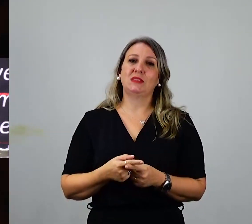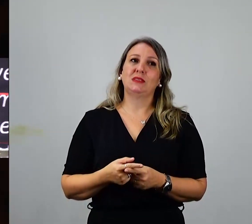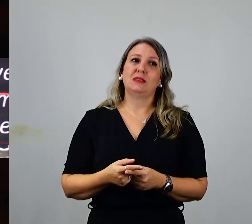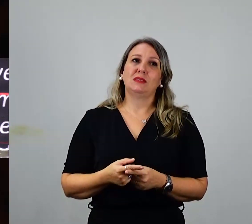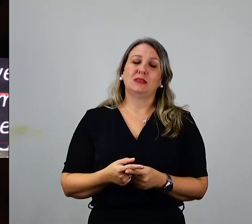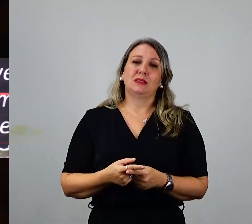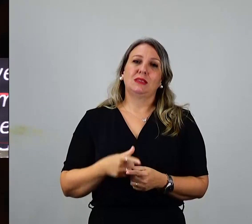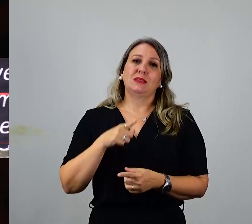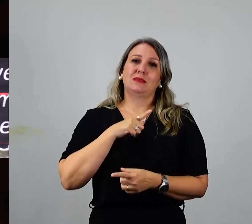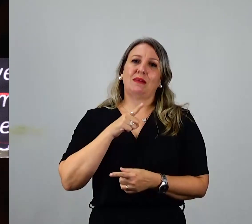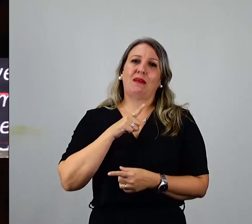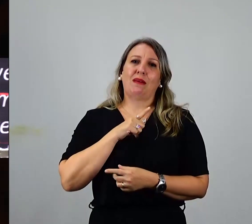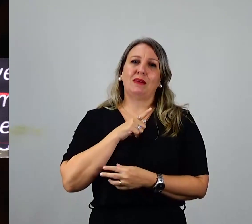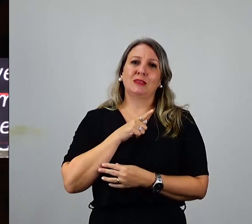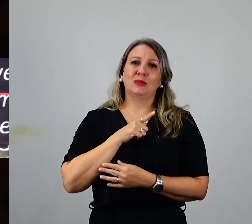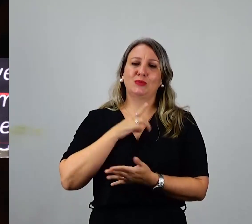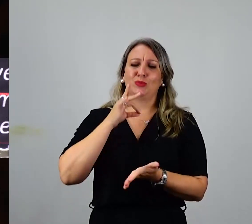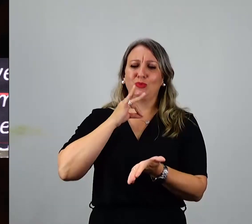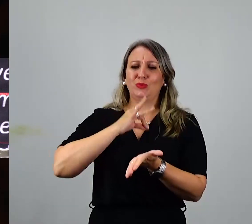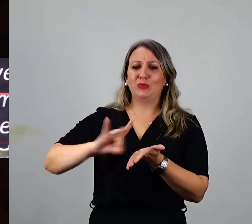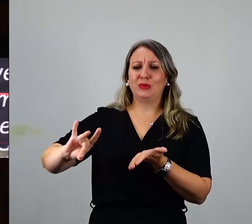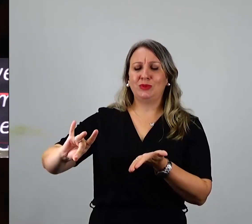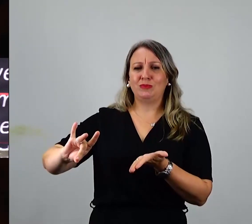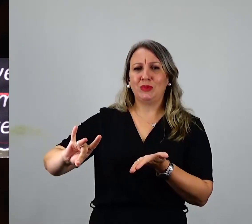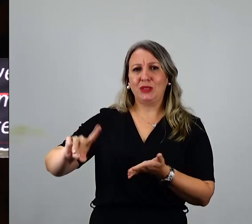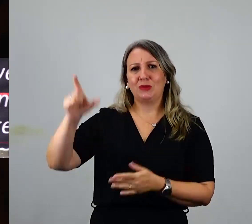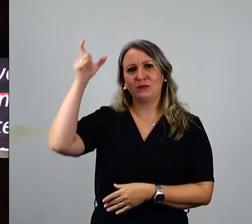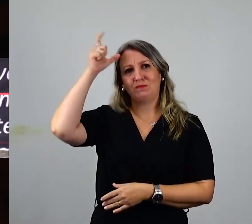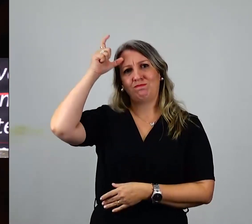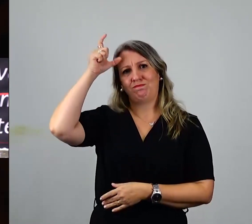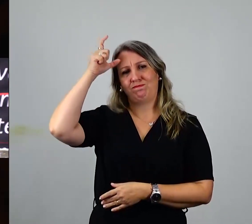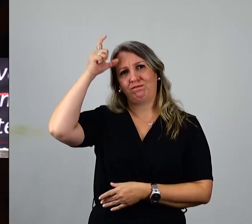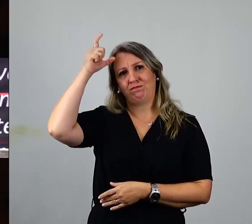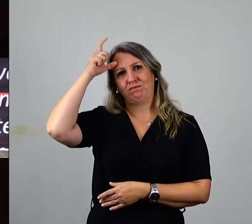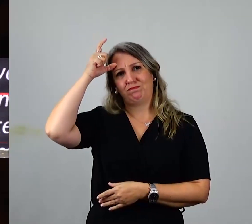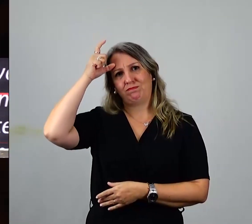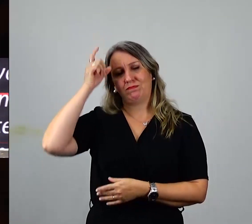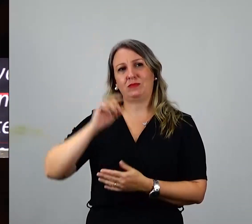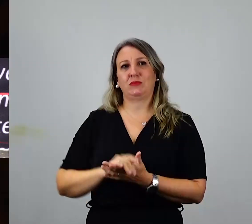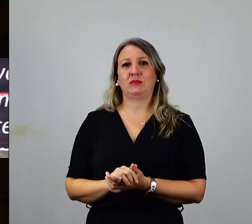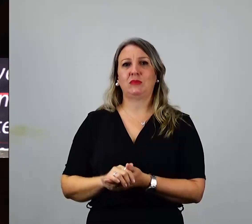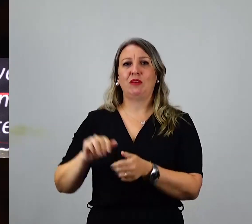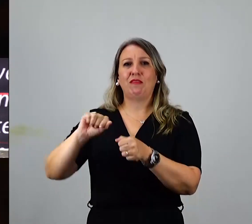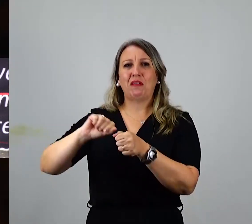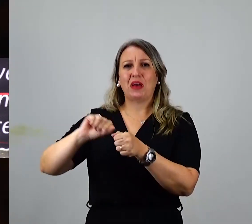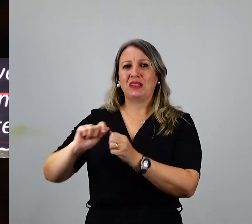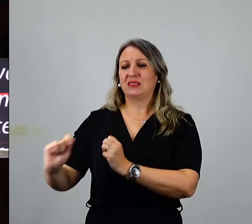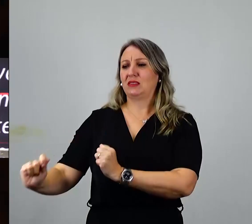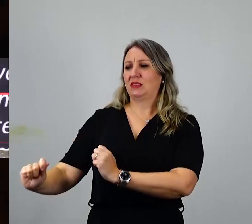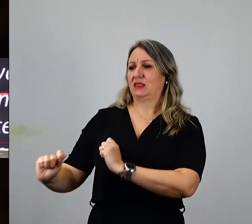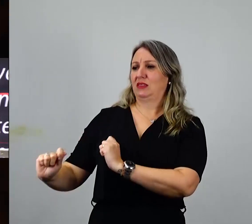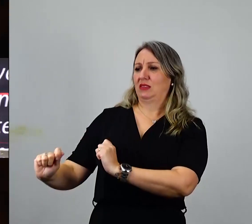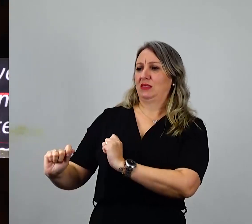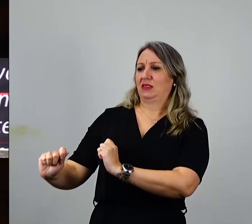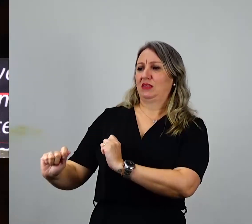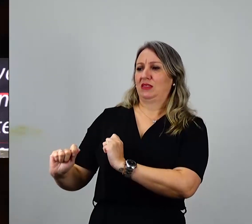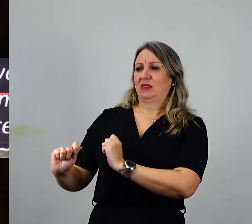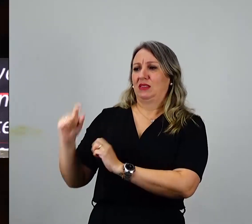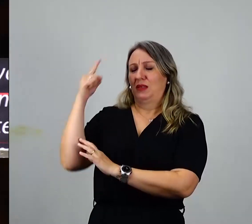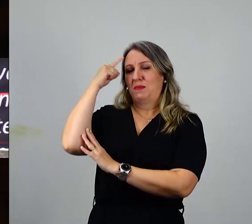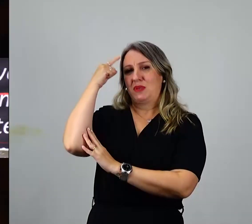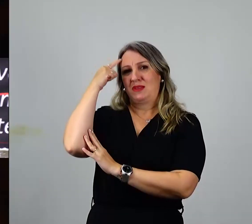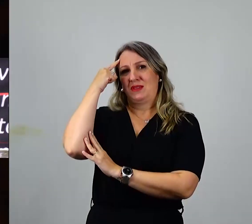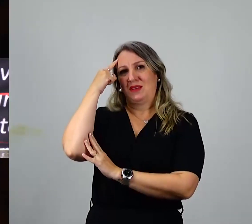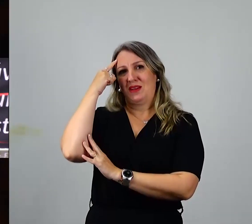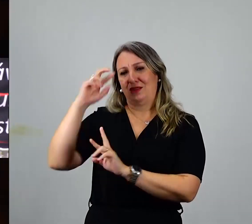em nos fazer pensar o que nós não devemos pensar. Ele nos